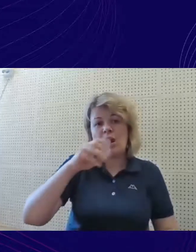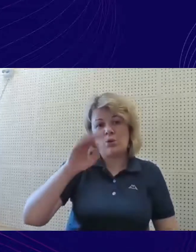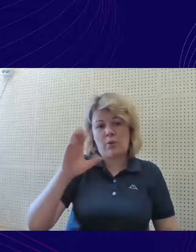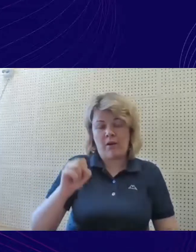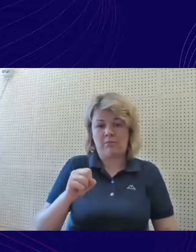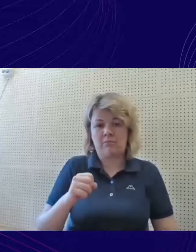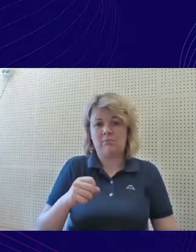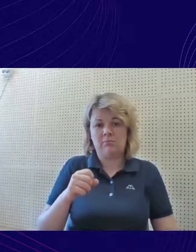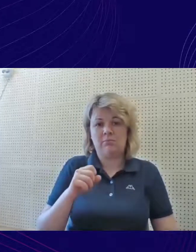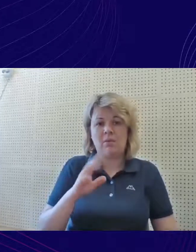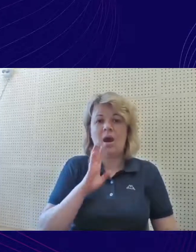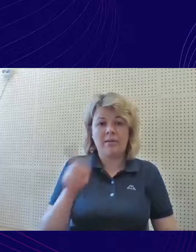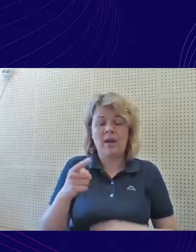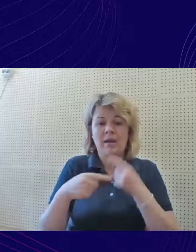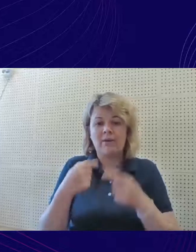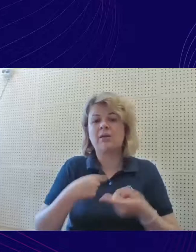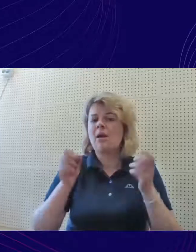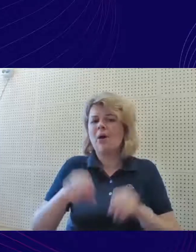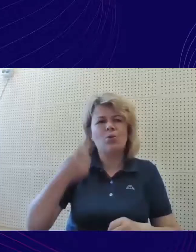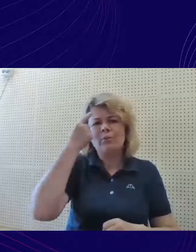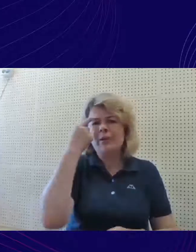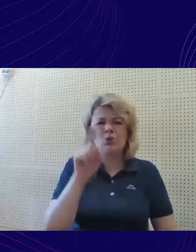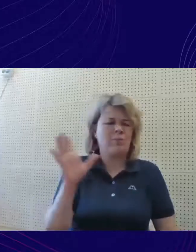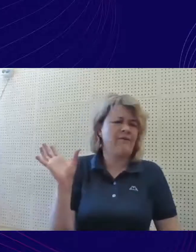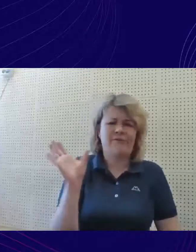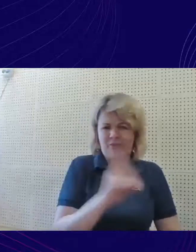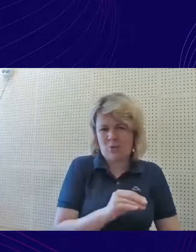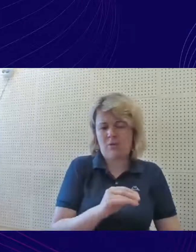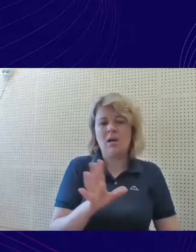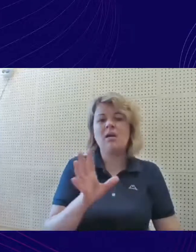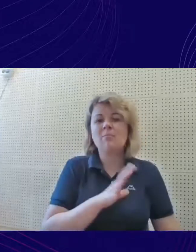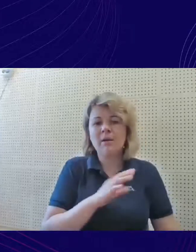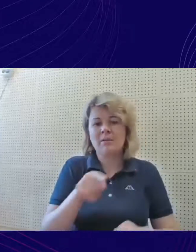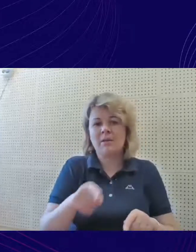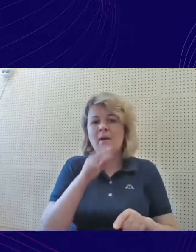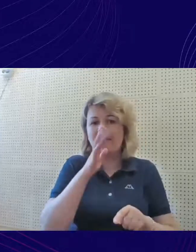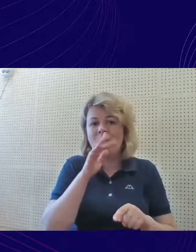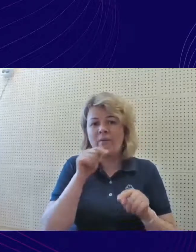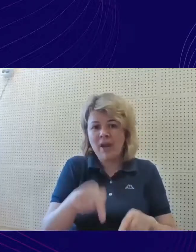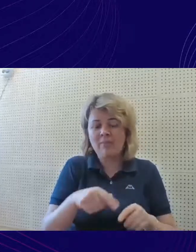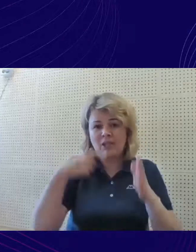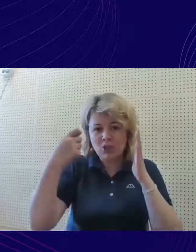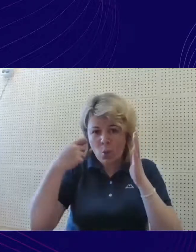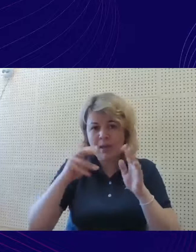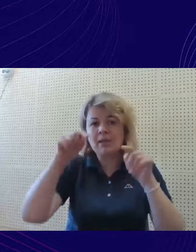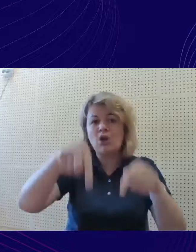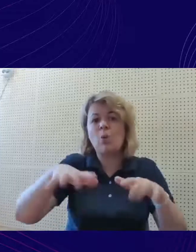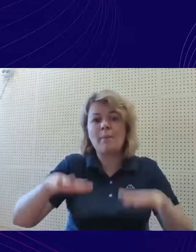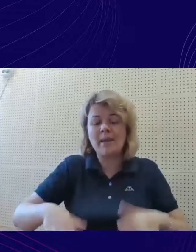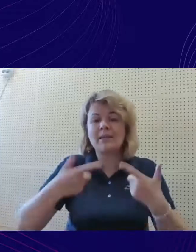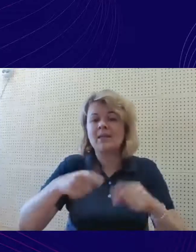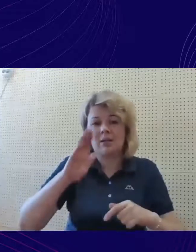все и быть накануне съемок на том месте, где будут снимать,